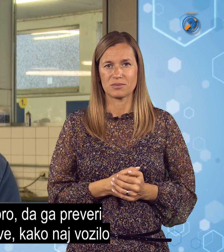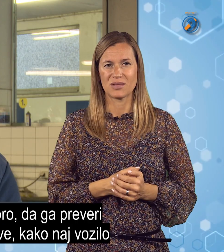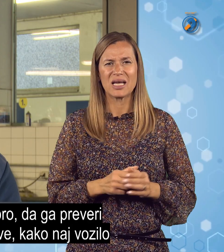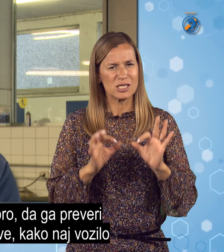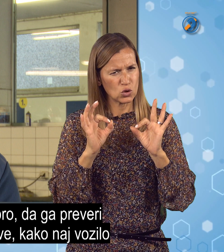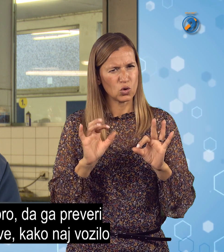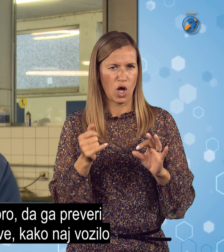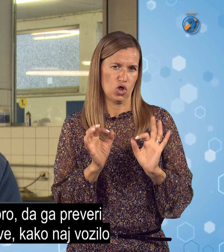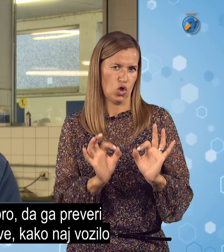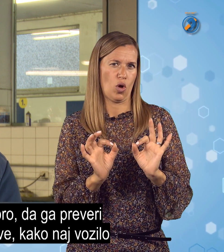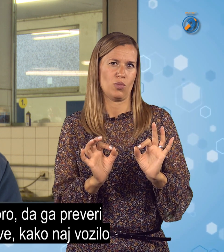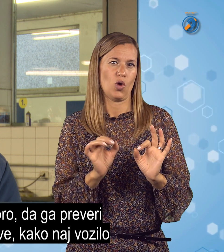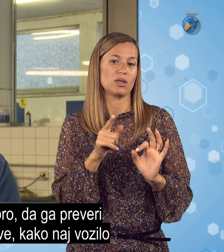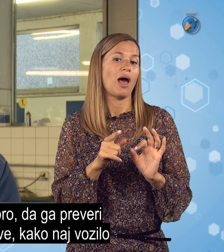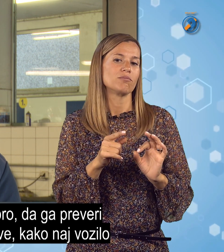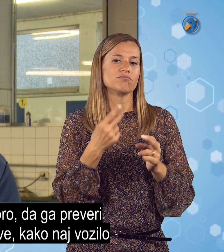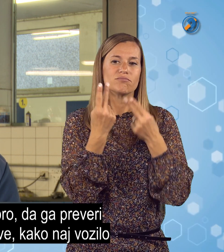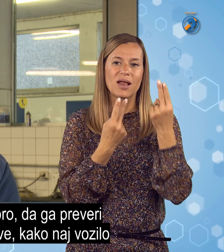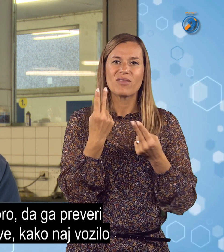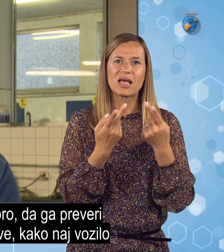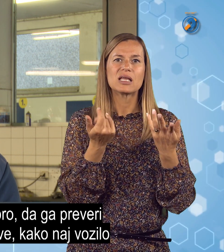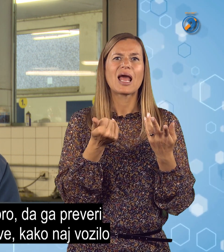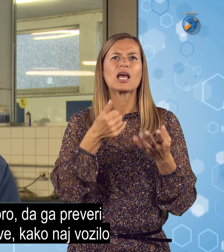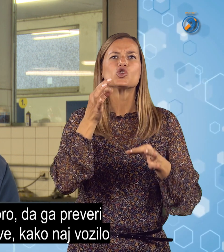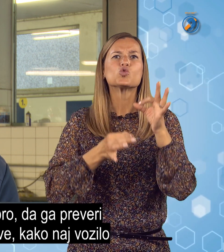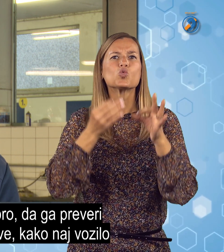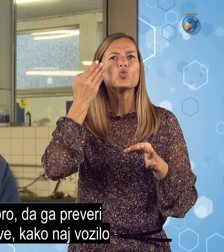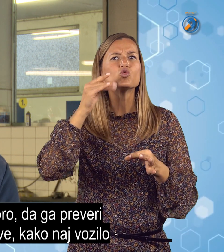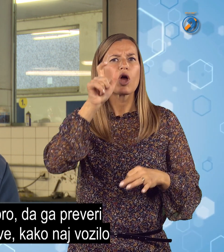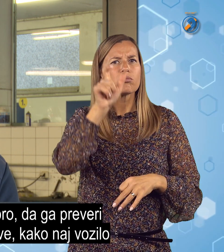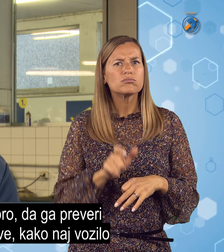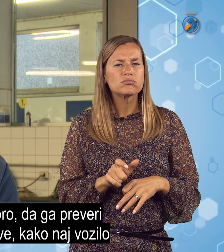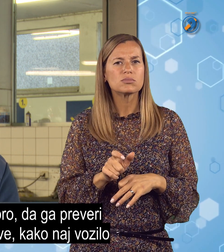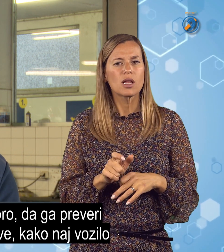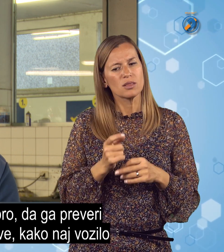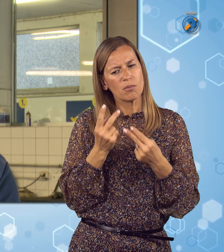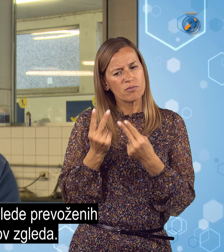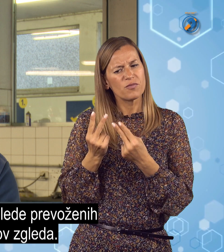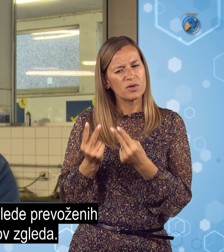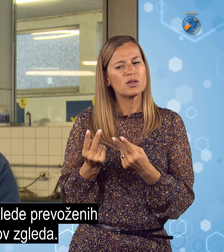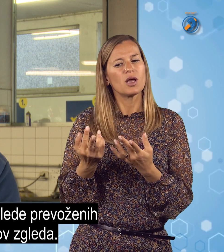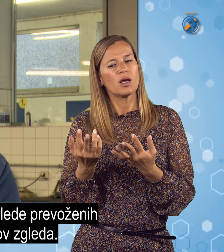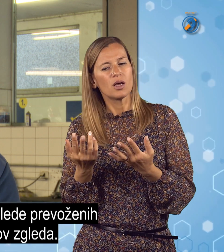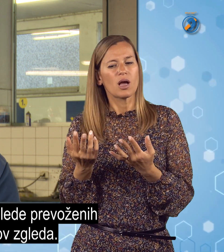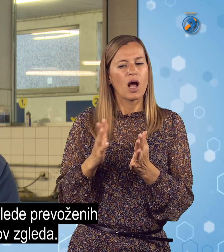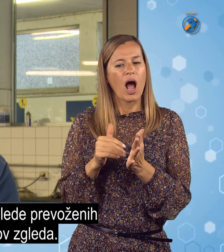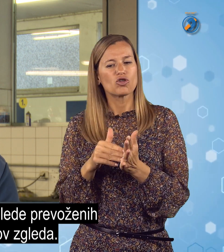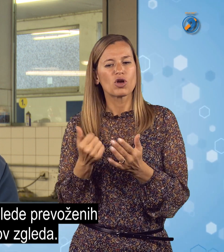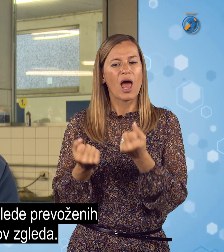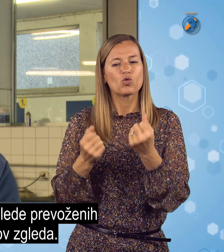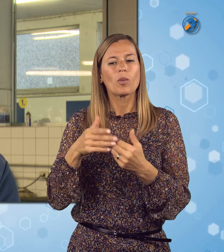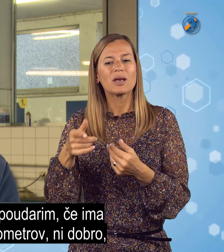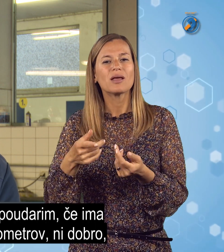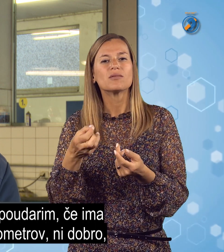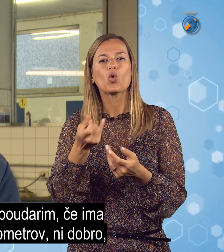Je pa vsekakor dobro, da ga preveri neko izkušeno oko, ki ve, kako naj vozilo pri tej starosti in pri teh prevoženih kilometrih